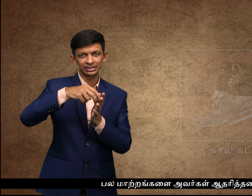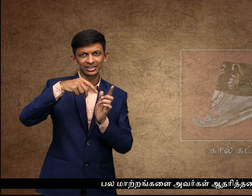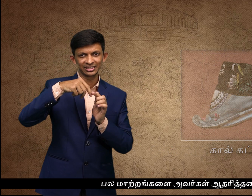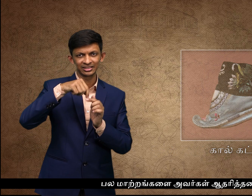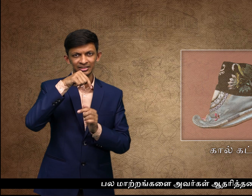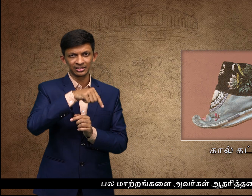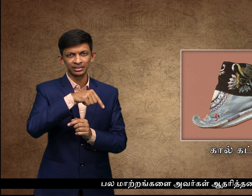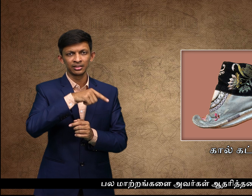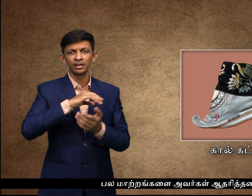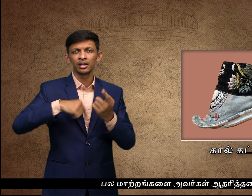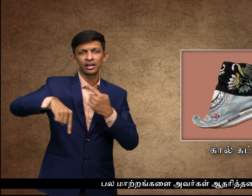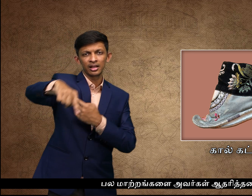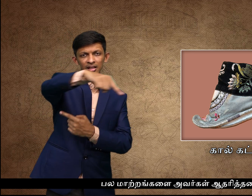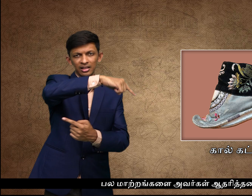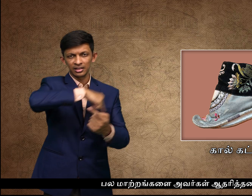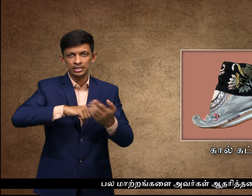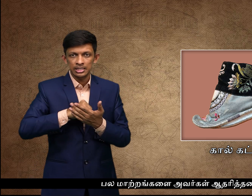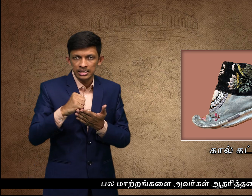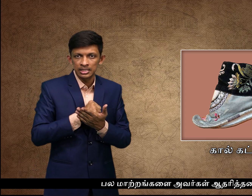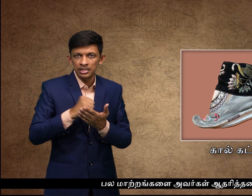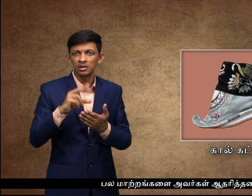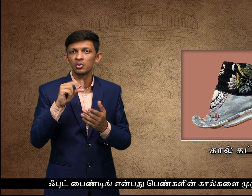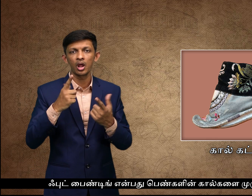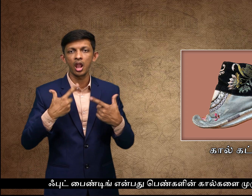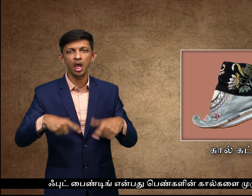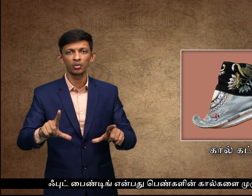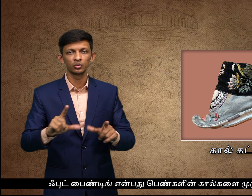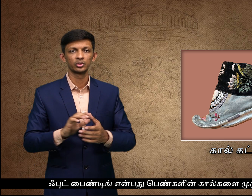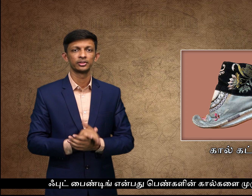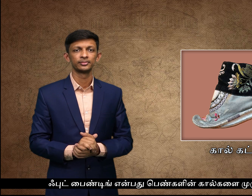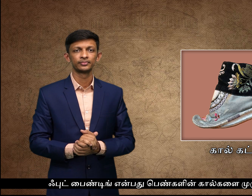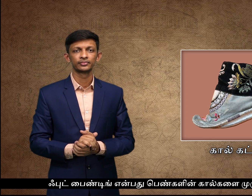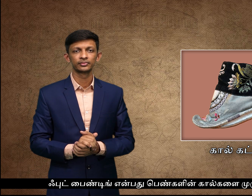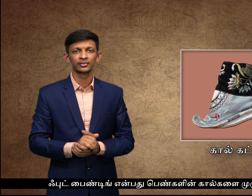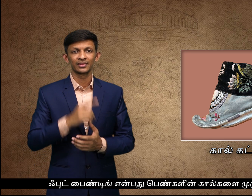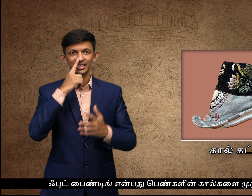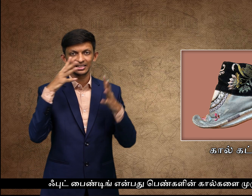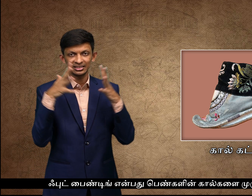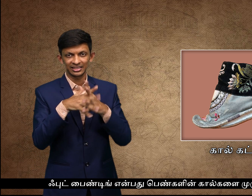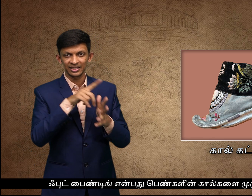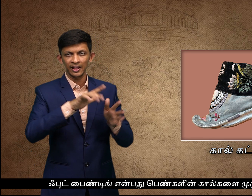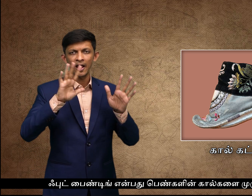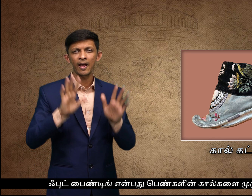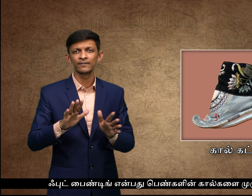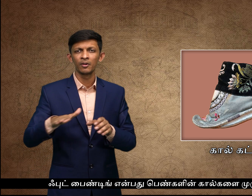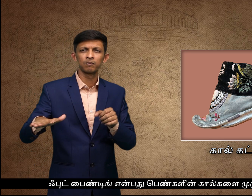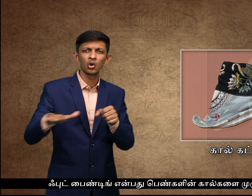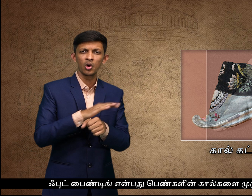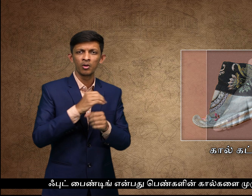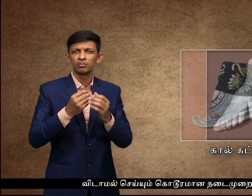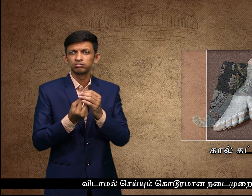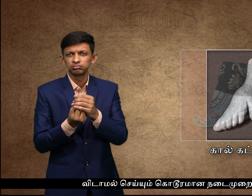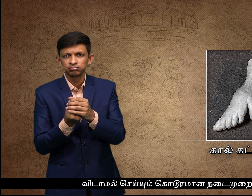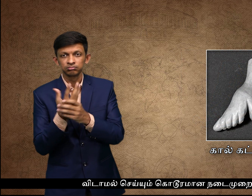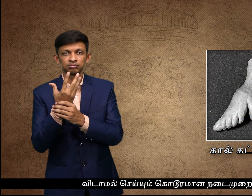பல மாற்றங்களை அவர்கள் ஆதரித்தனர். ஃபுட் பைண்டிங் என்பது பெண்களின் கால்களை